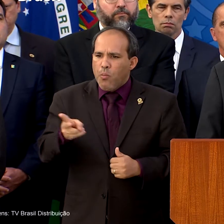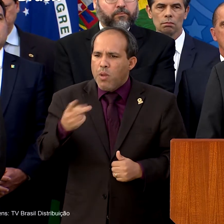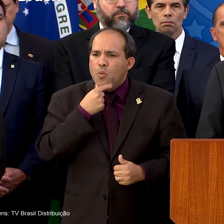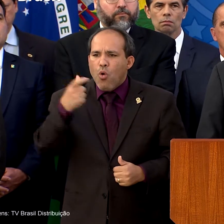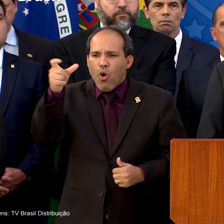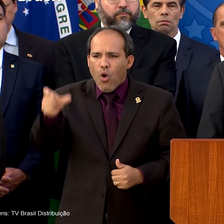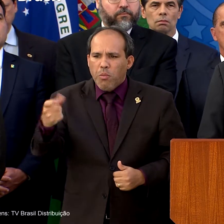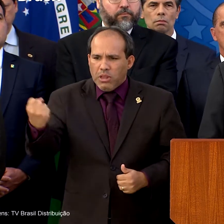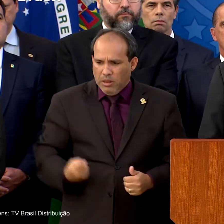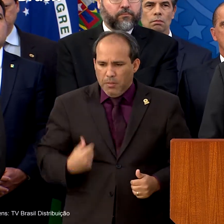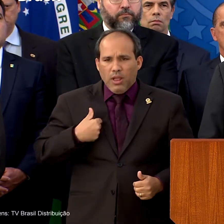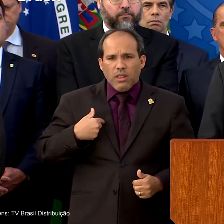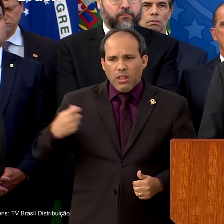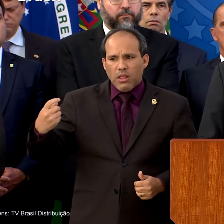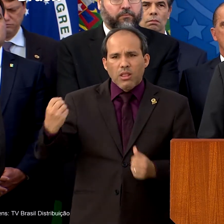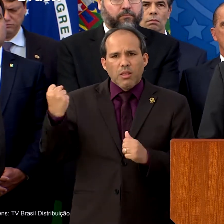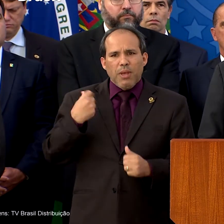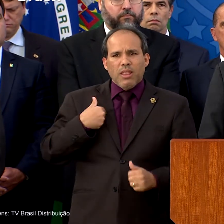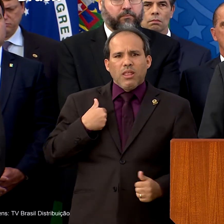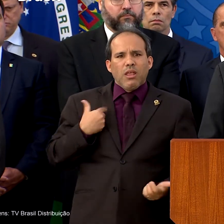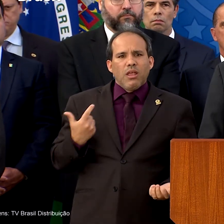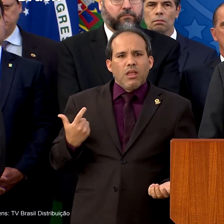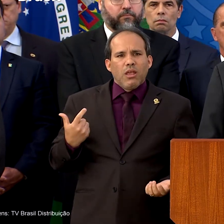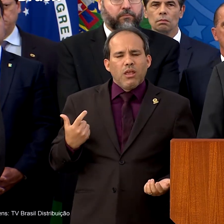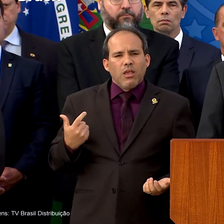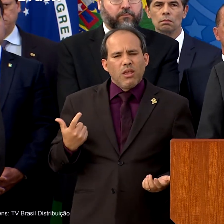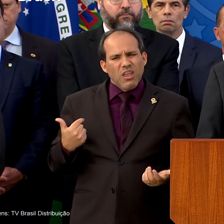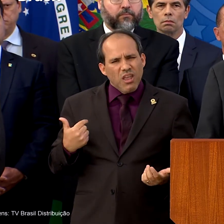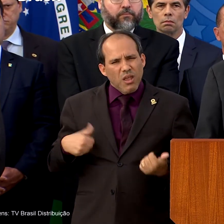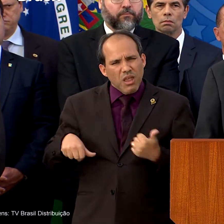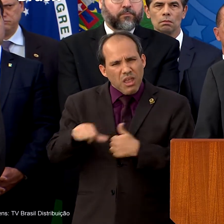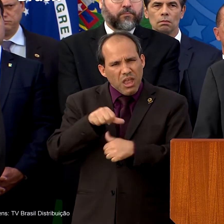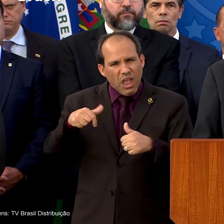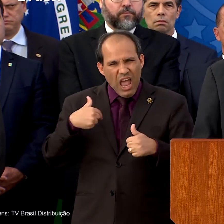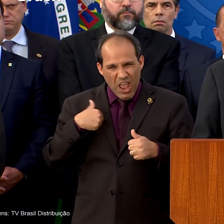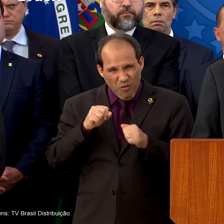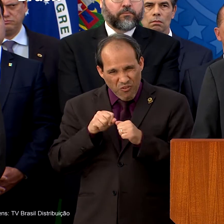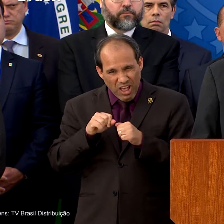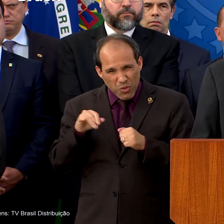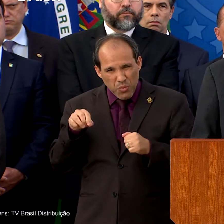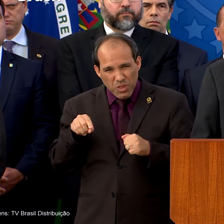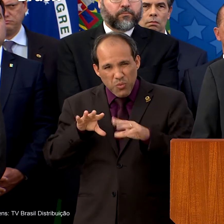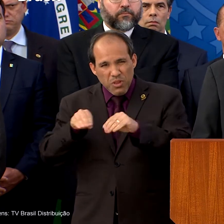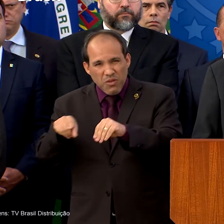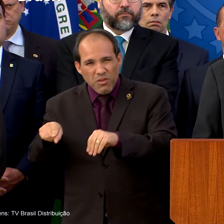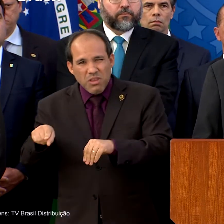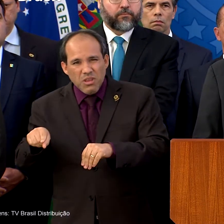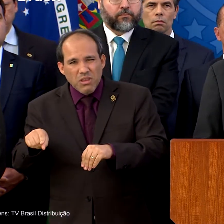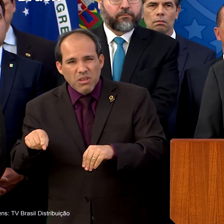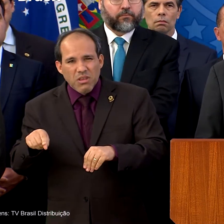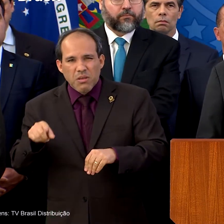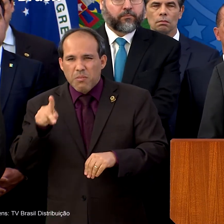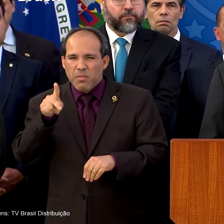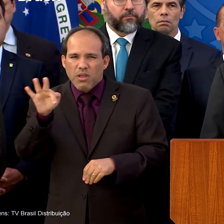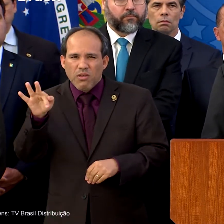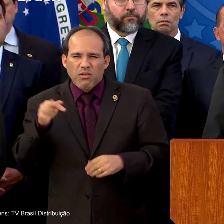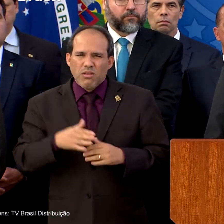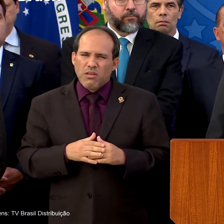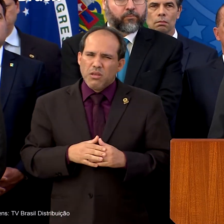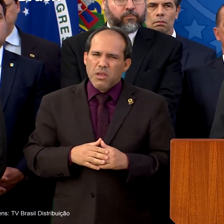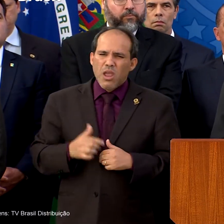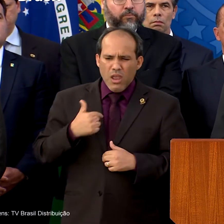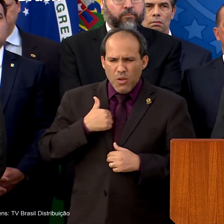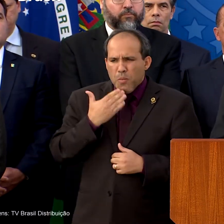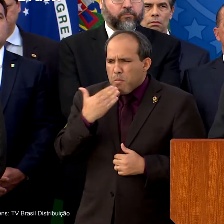assassino e isso interfere na polícia federal hum será que